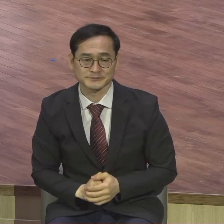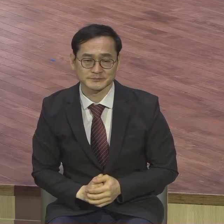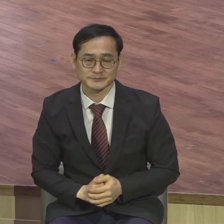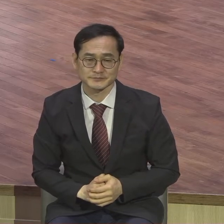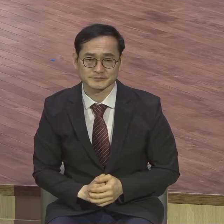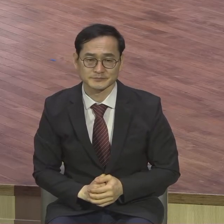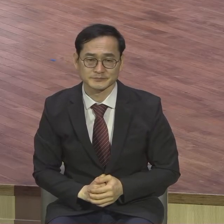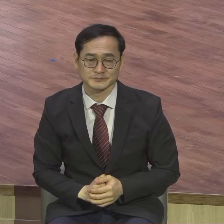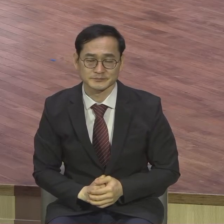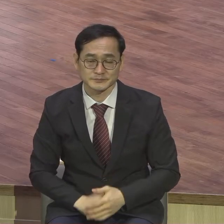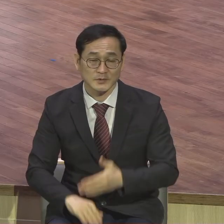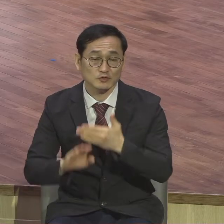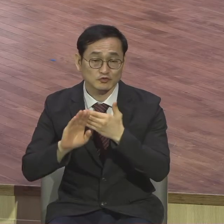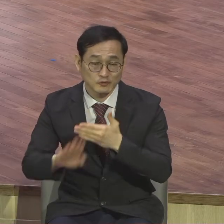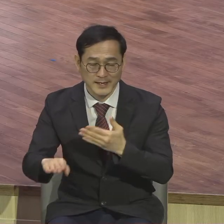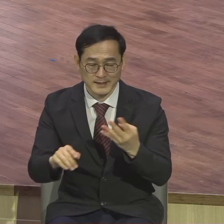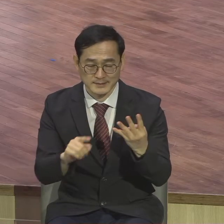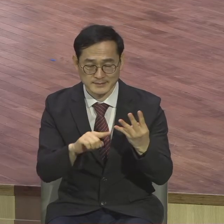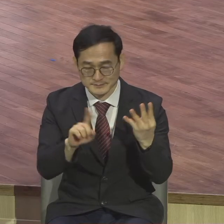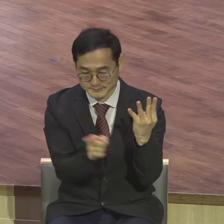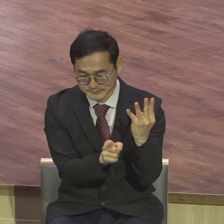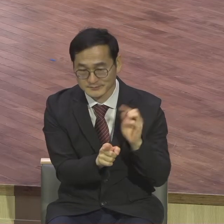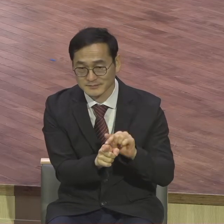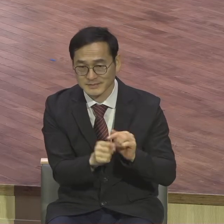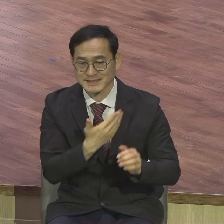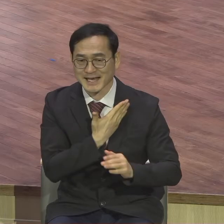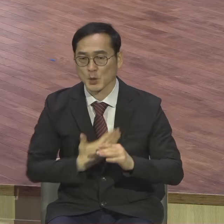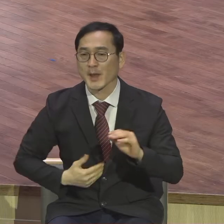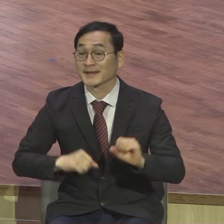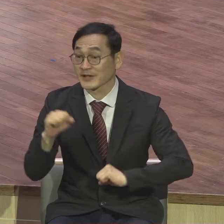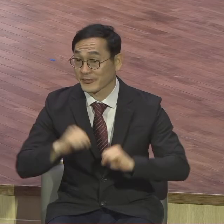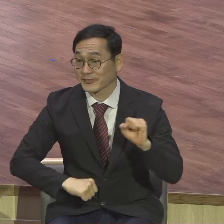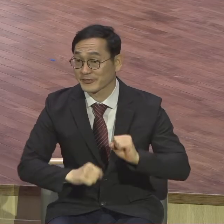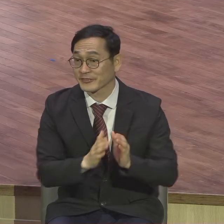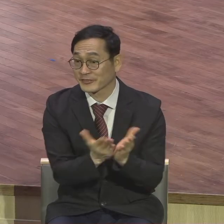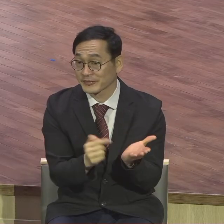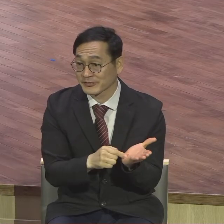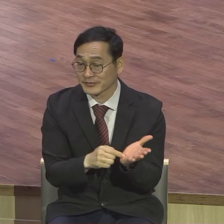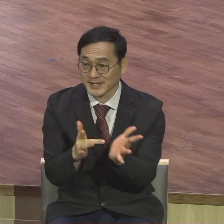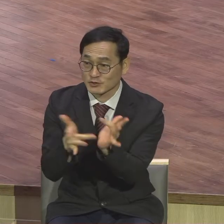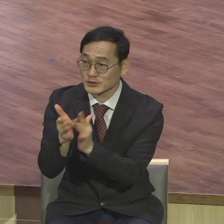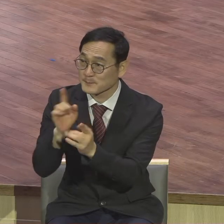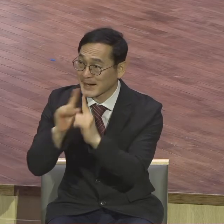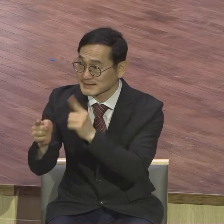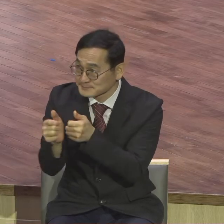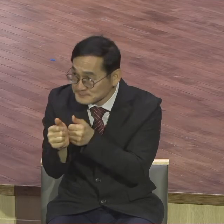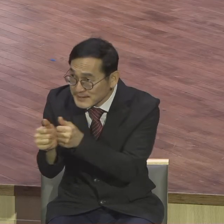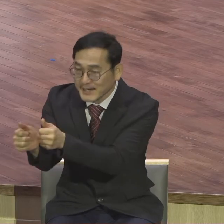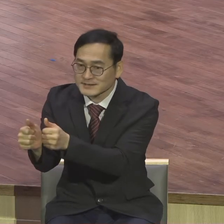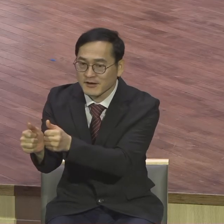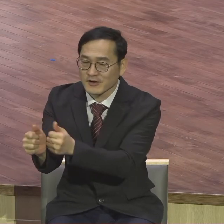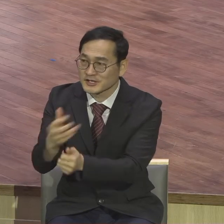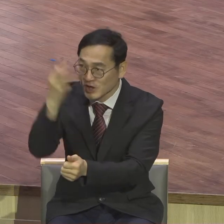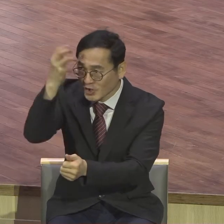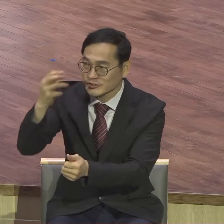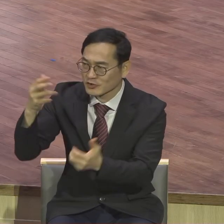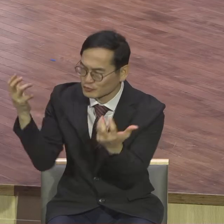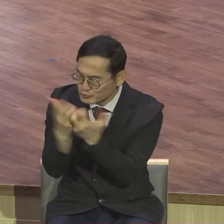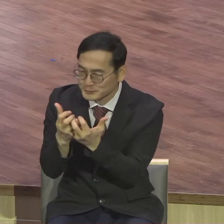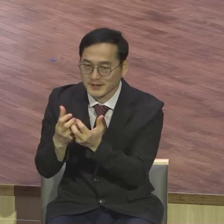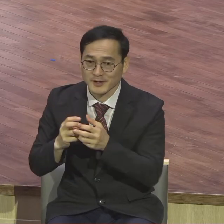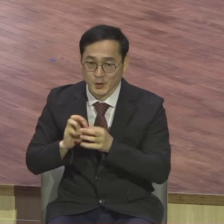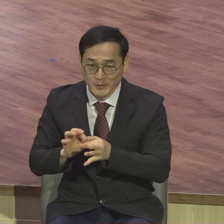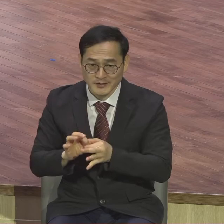그리고 이어지는 사도행전은 예수님 말씀을 따라서 성령의 능력을 힘입어 이제